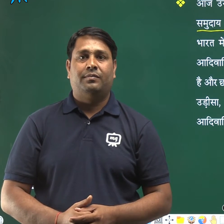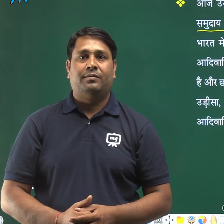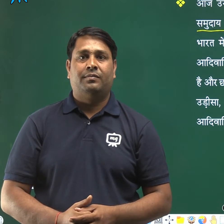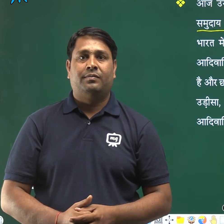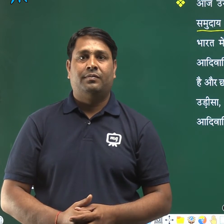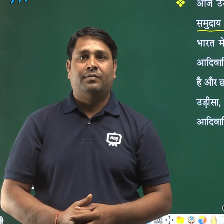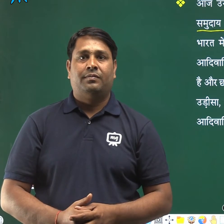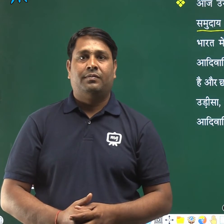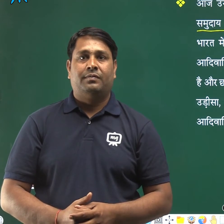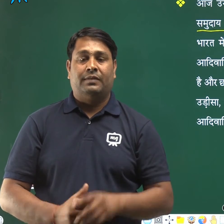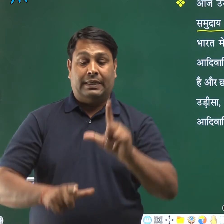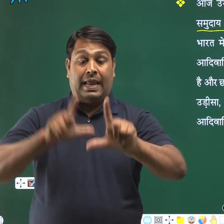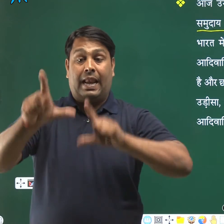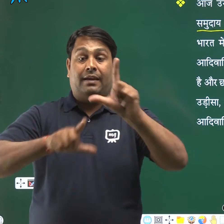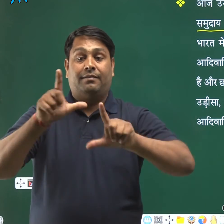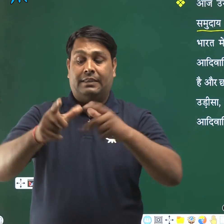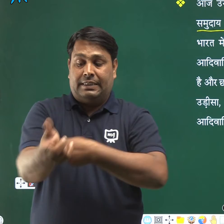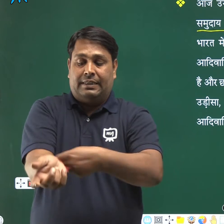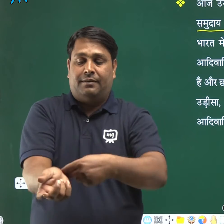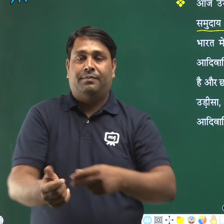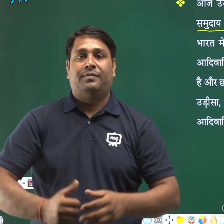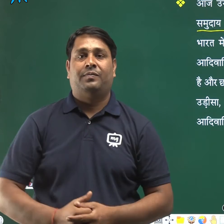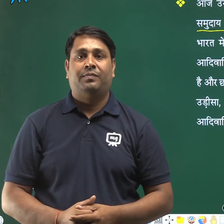संथाली भाषा बोलने वाले